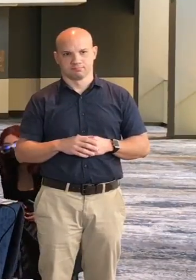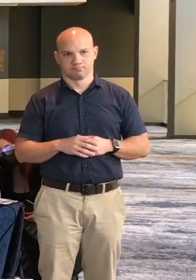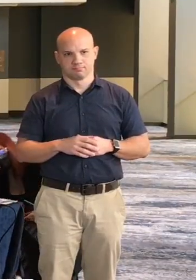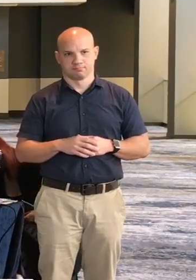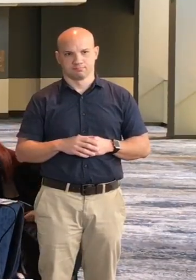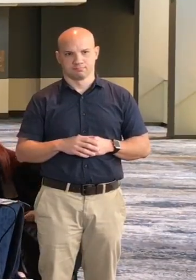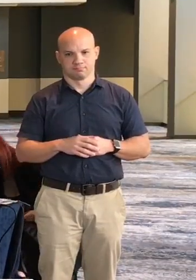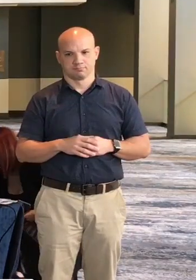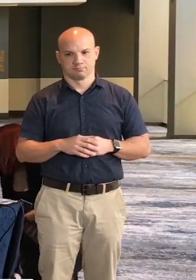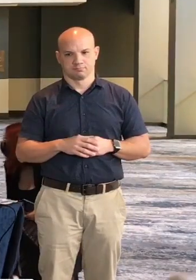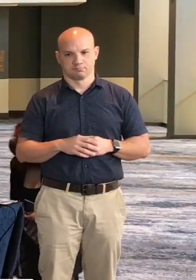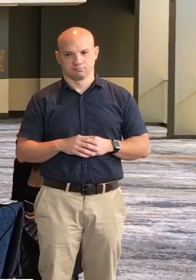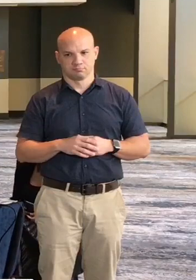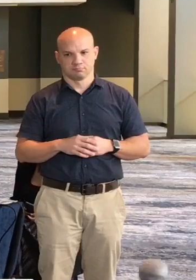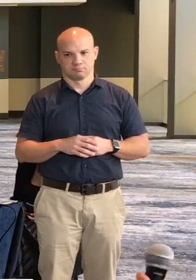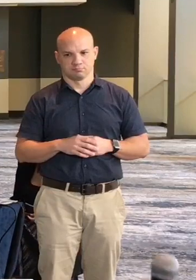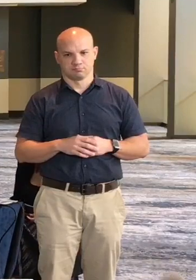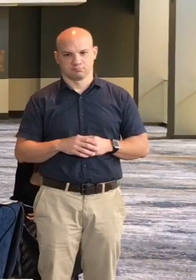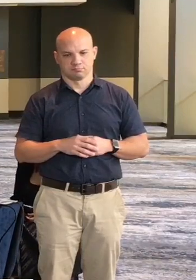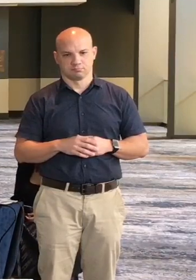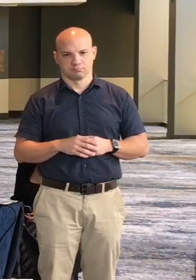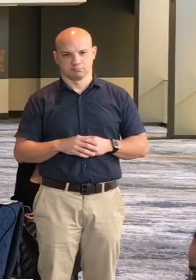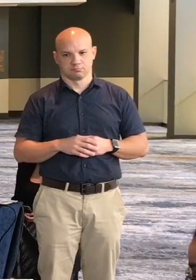Hello, ahora sí.